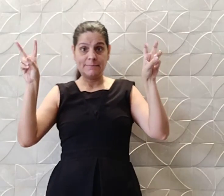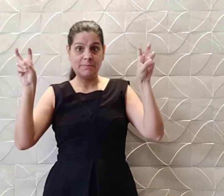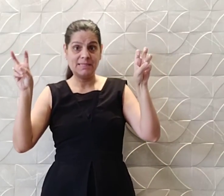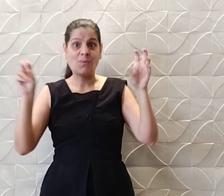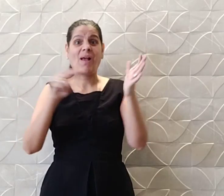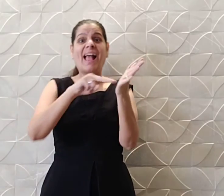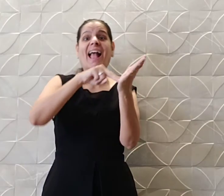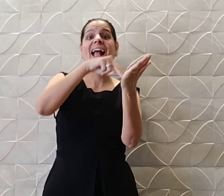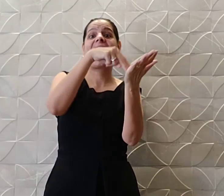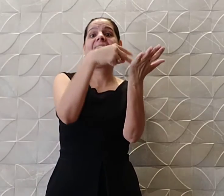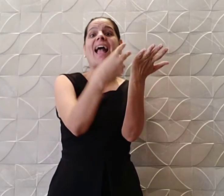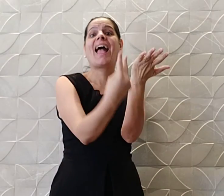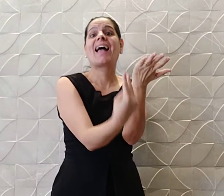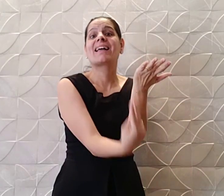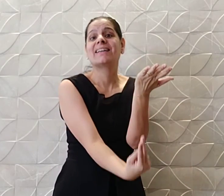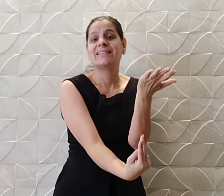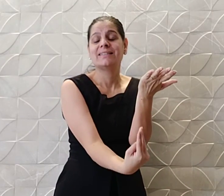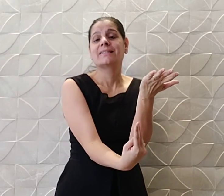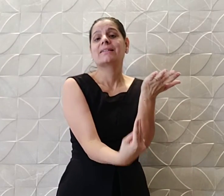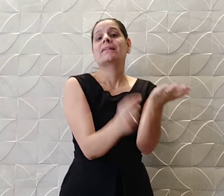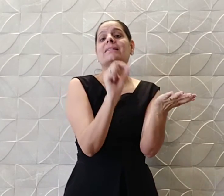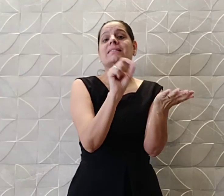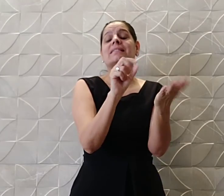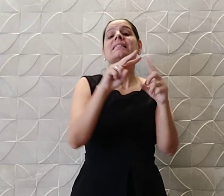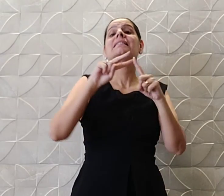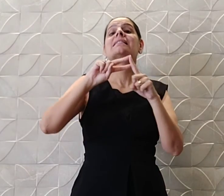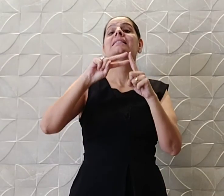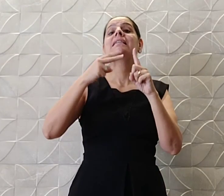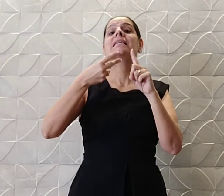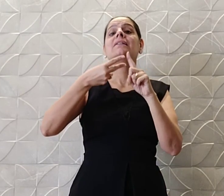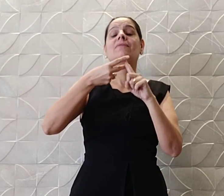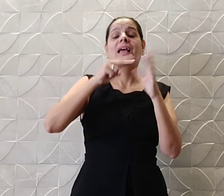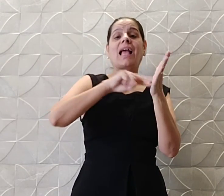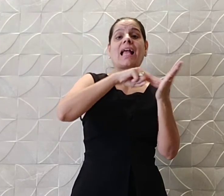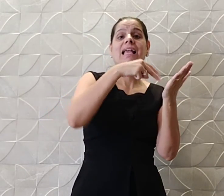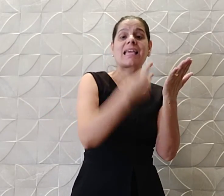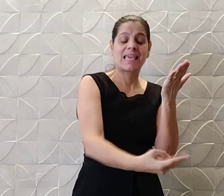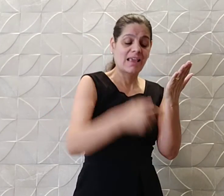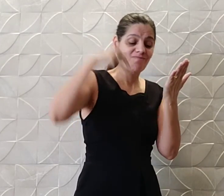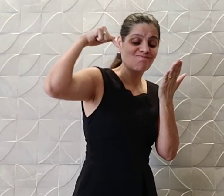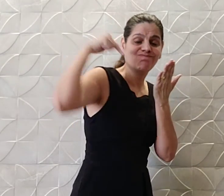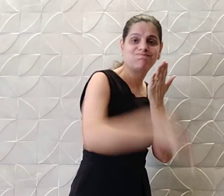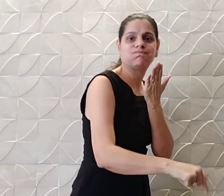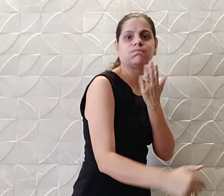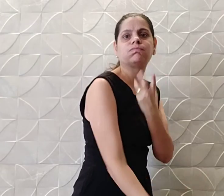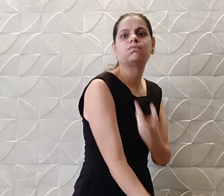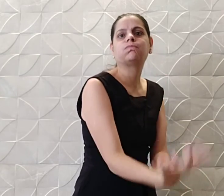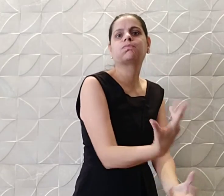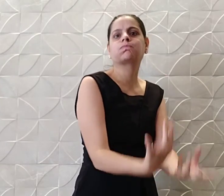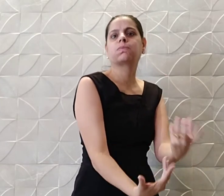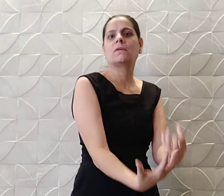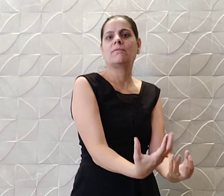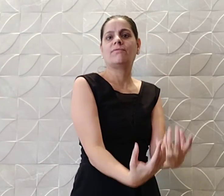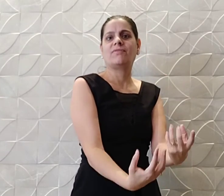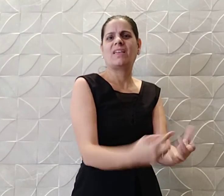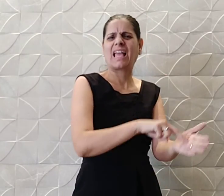caíssem, significando uma queda, uma condenação ao inferno. Caíram eternamente?